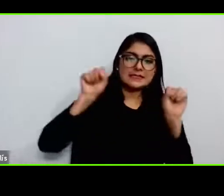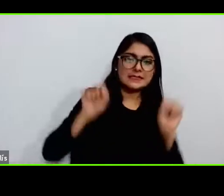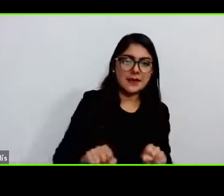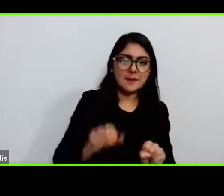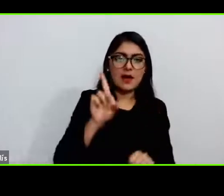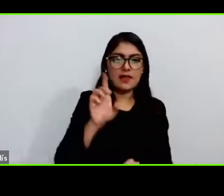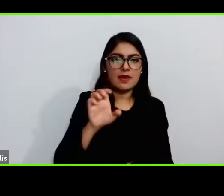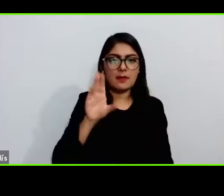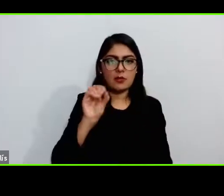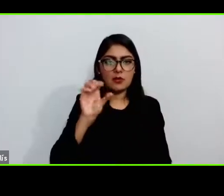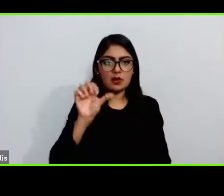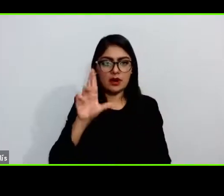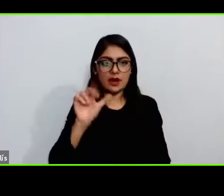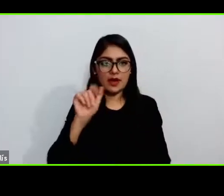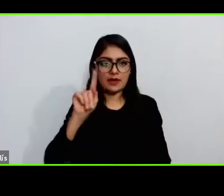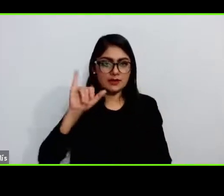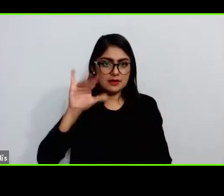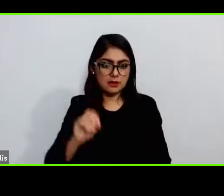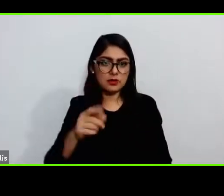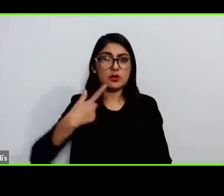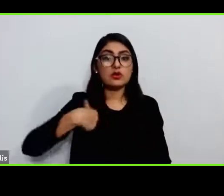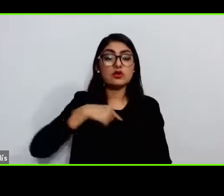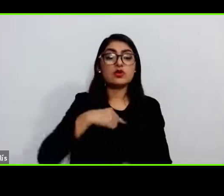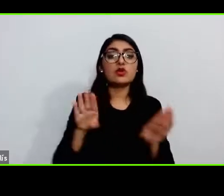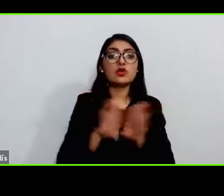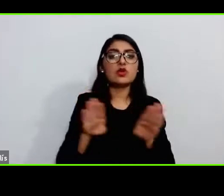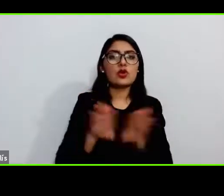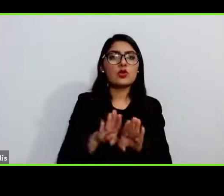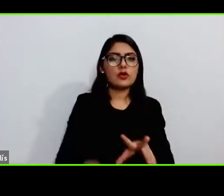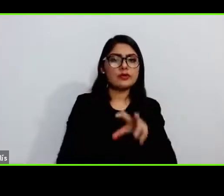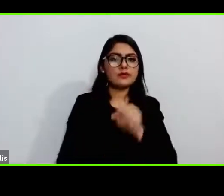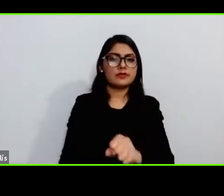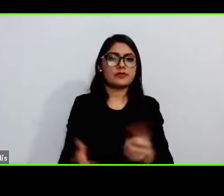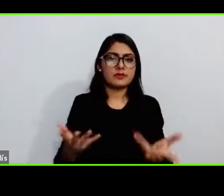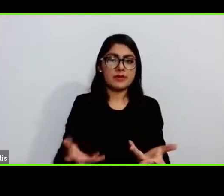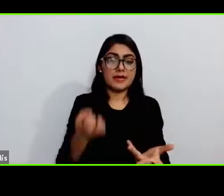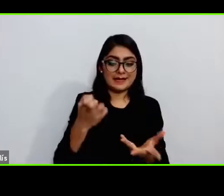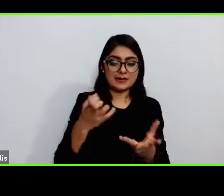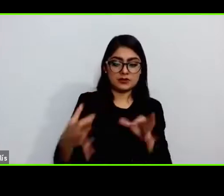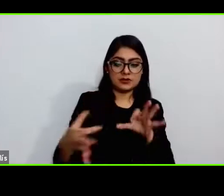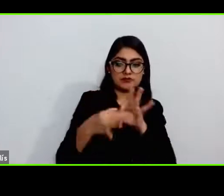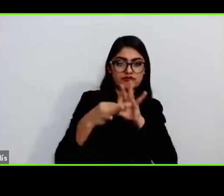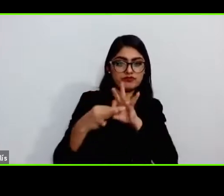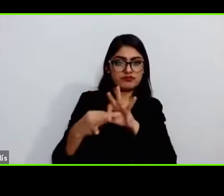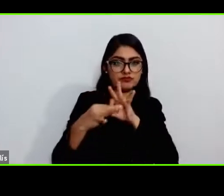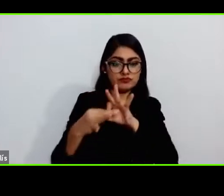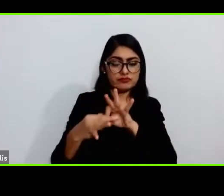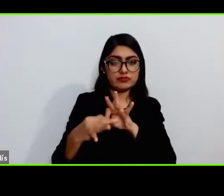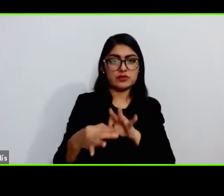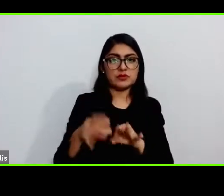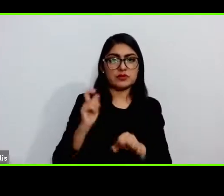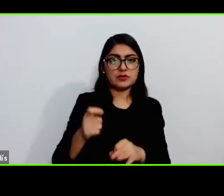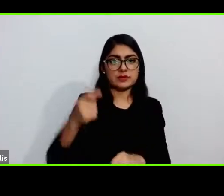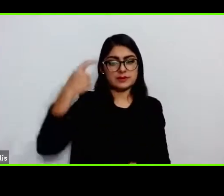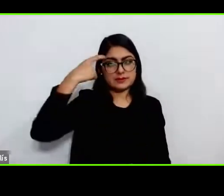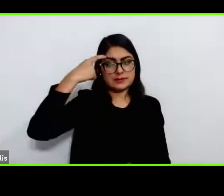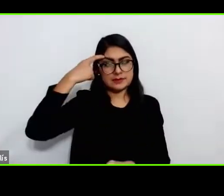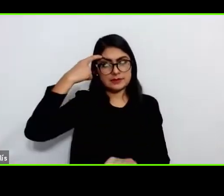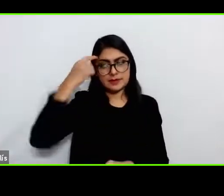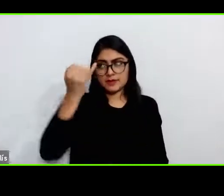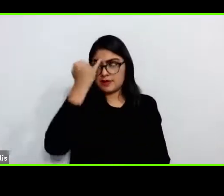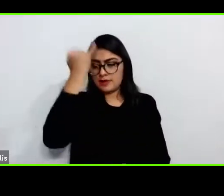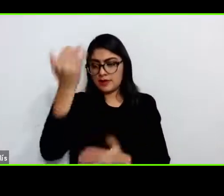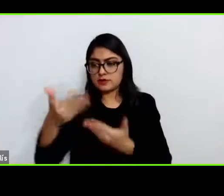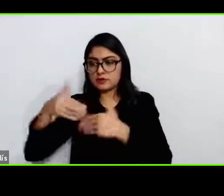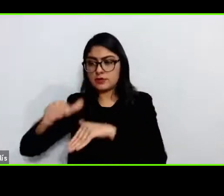concebimos, influyen o determinan, o digamos, hay una influencia recíproca entre nuestra concepción de la democracia y nuestra